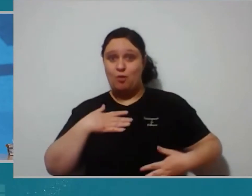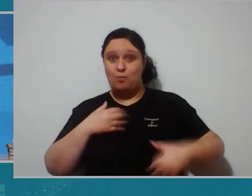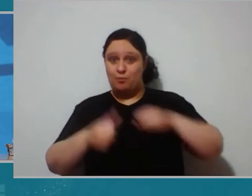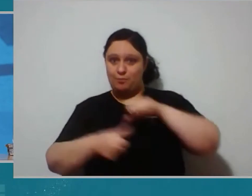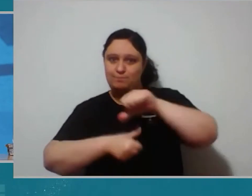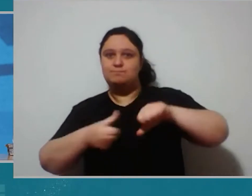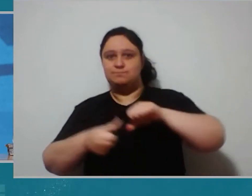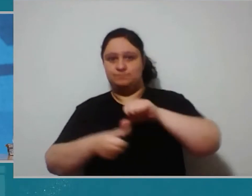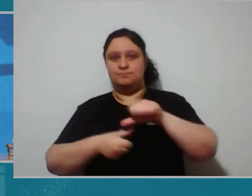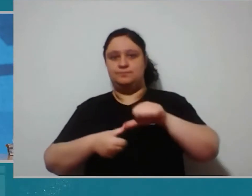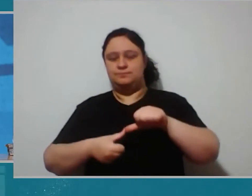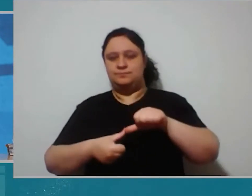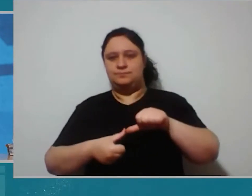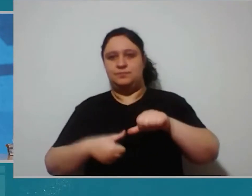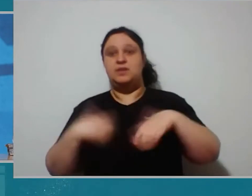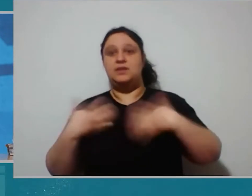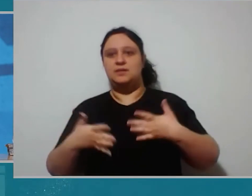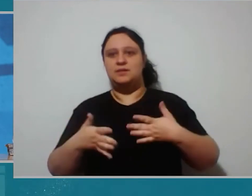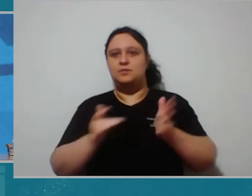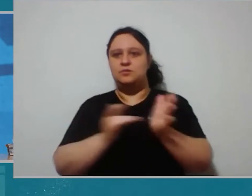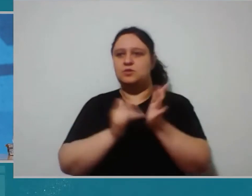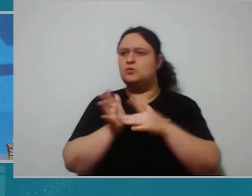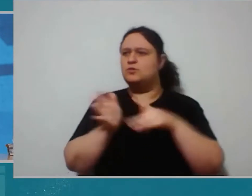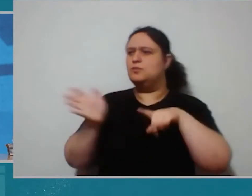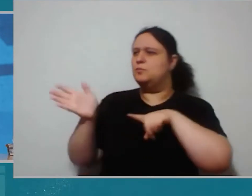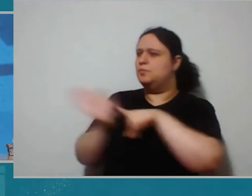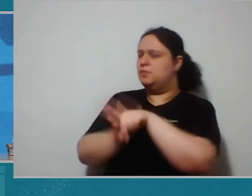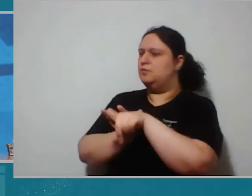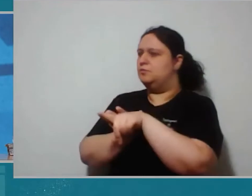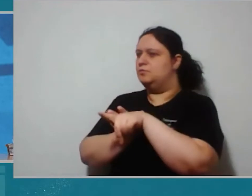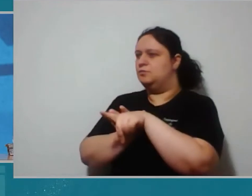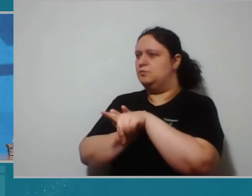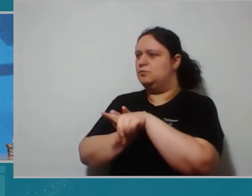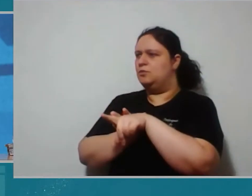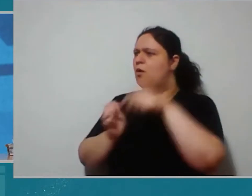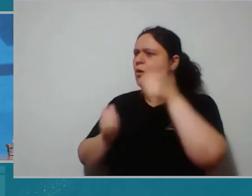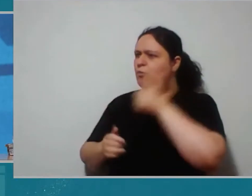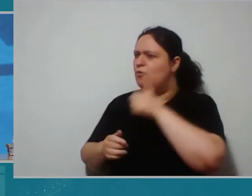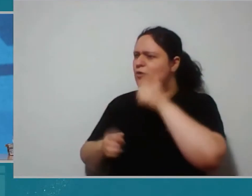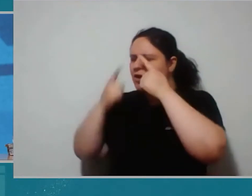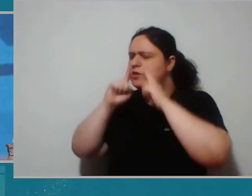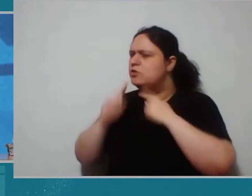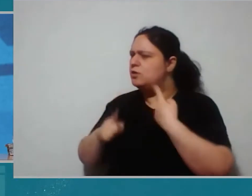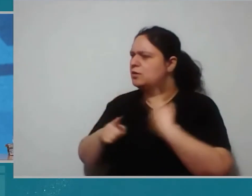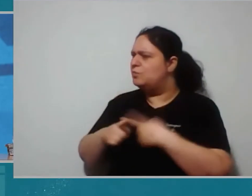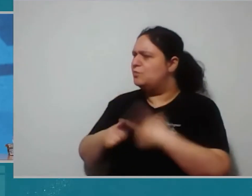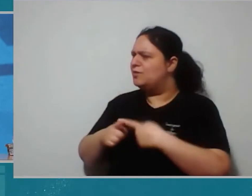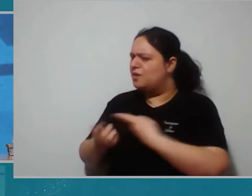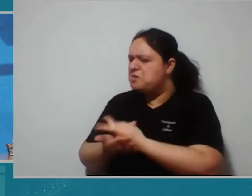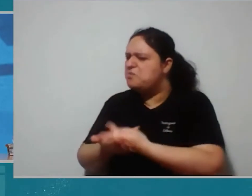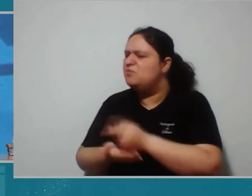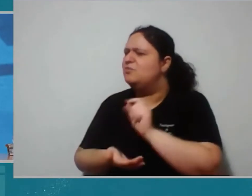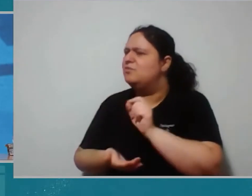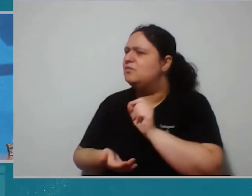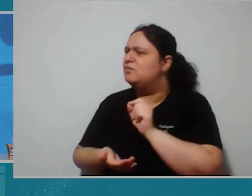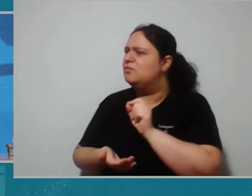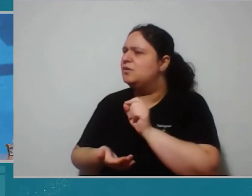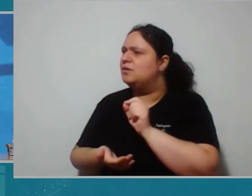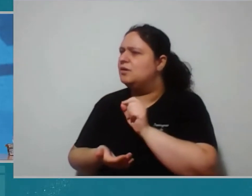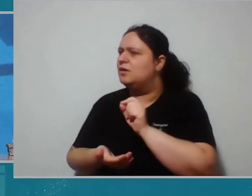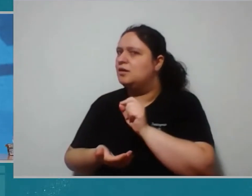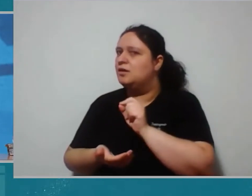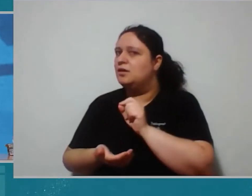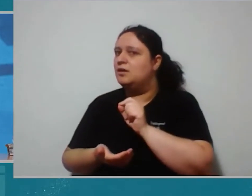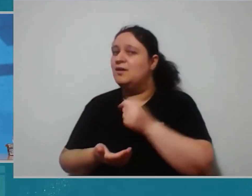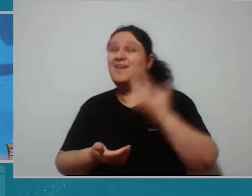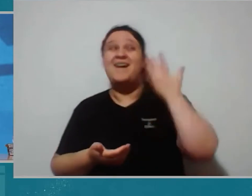Então, perguntou-lhe Jesus: mulher, por que choras? A quem procuras? Ela, supondo ser o